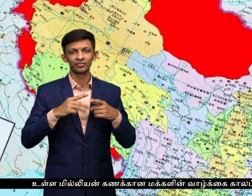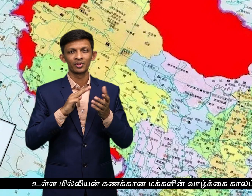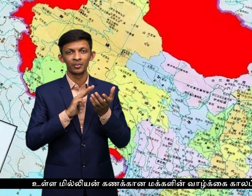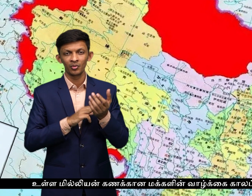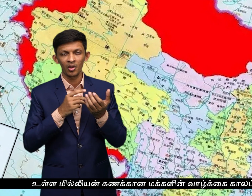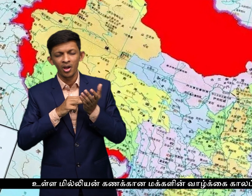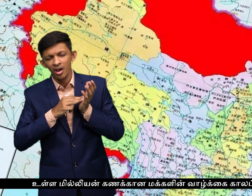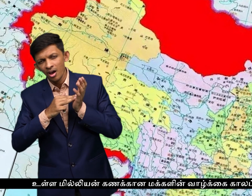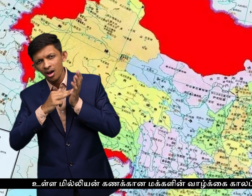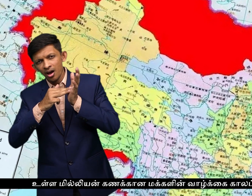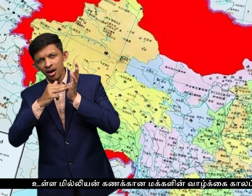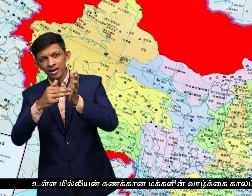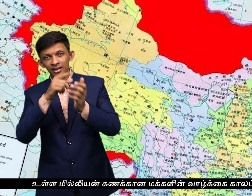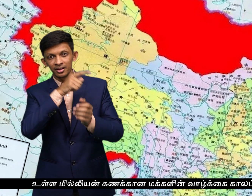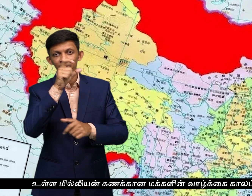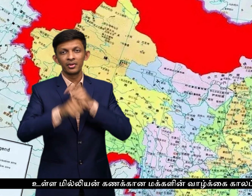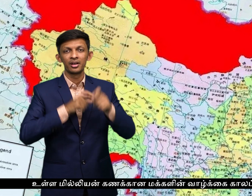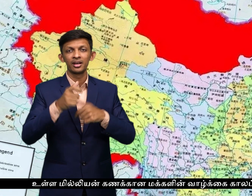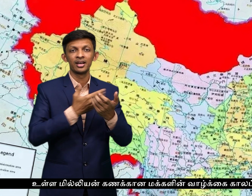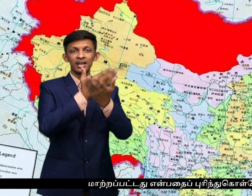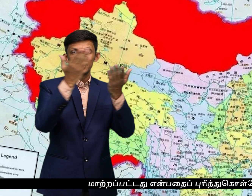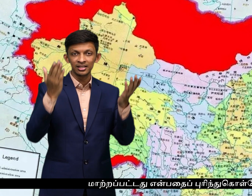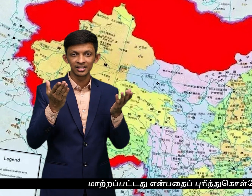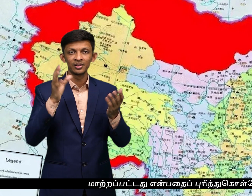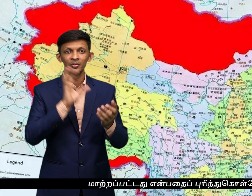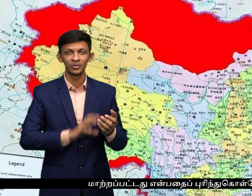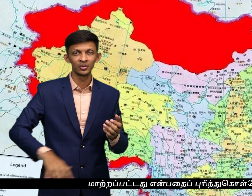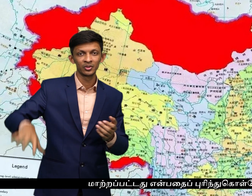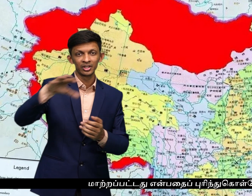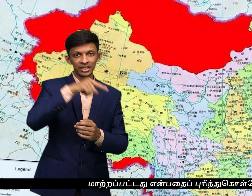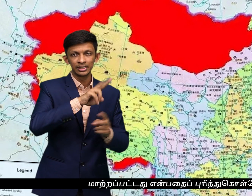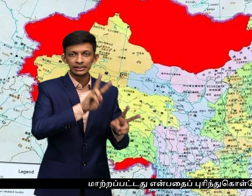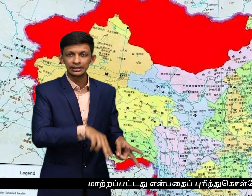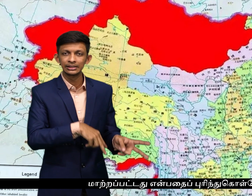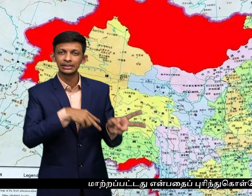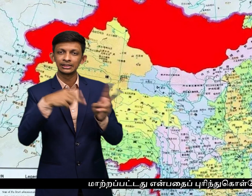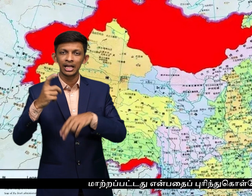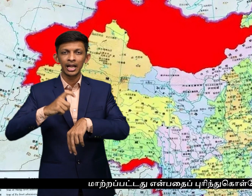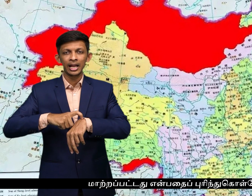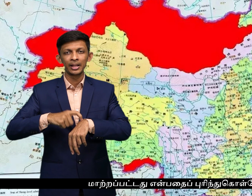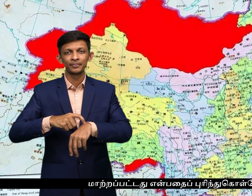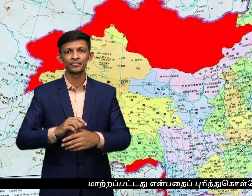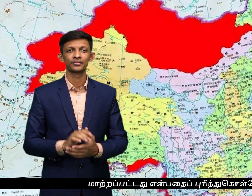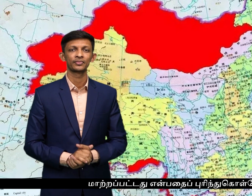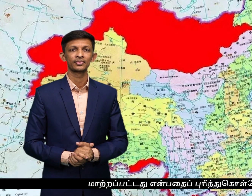கணக்கான மக்களின் வாழ்க்கை காலப்போக்கில் எவ்வாறு மாற்றப்பட்டது என்பதை புரிந்து கொள்வோம்.